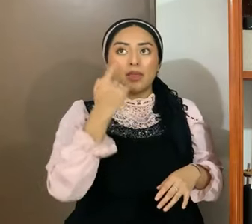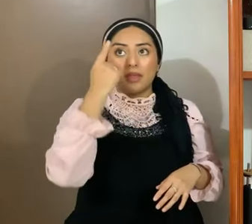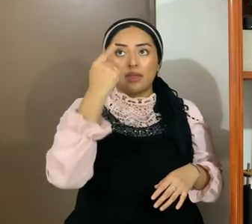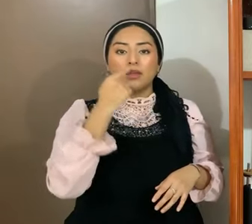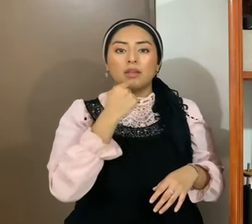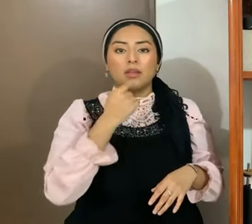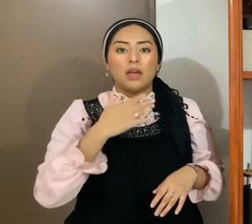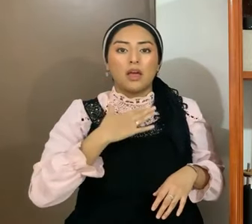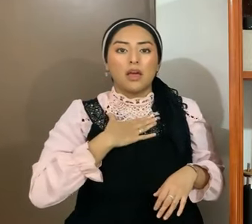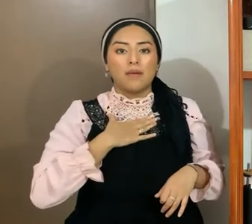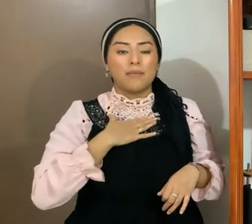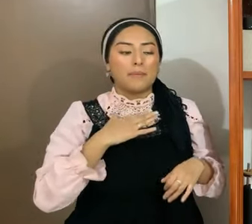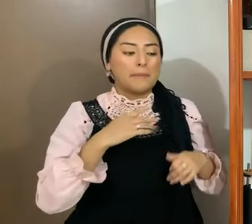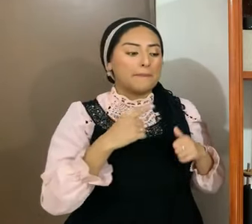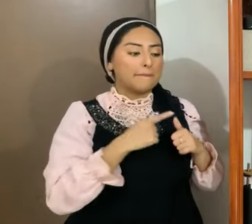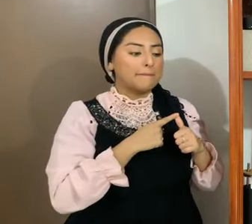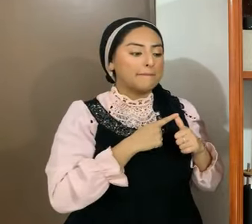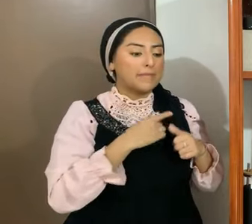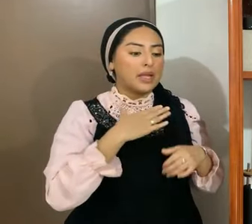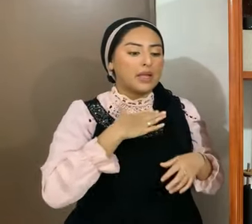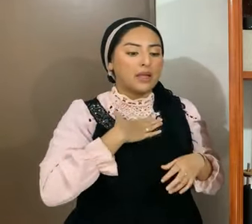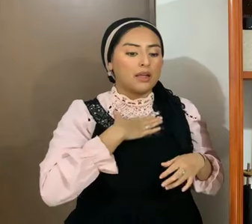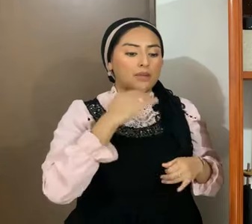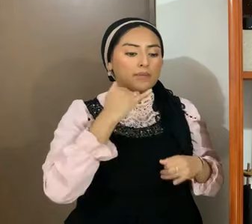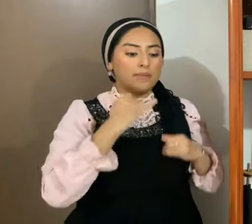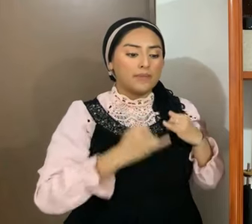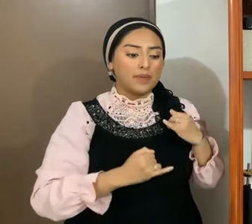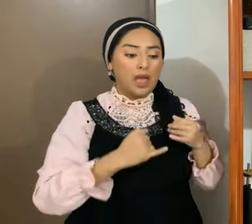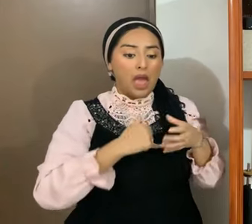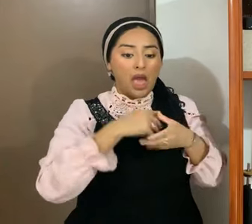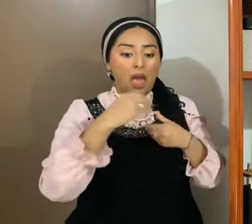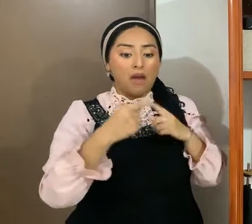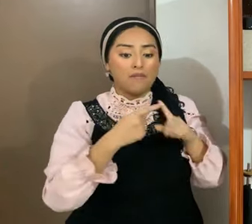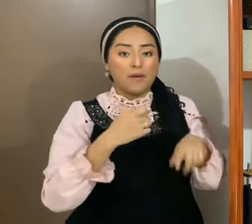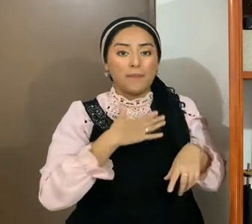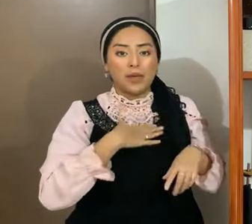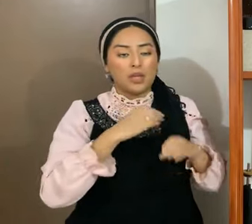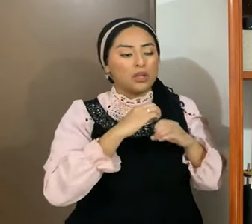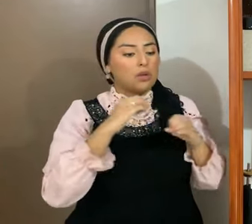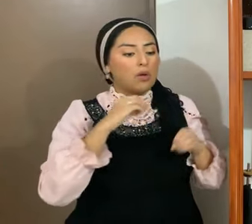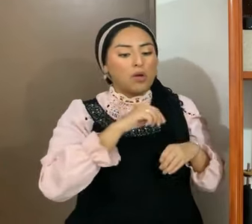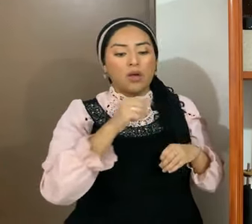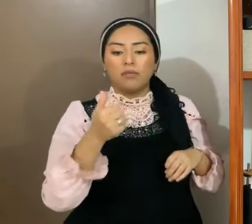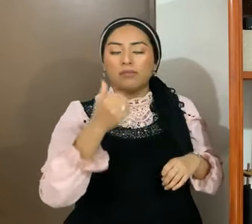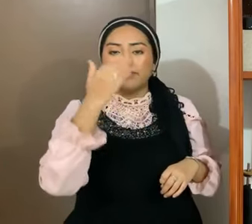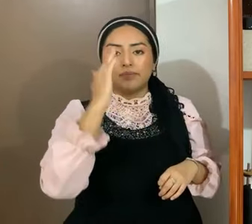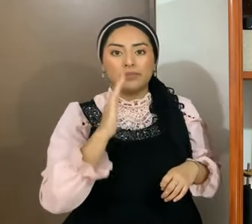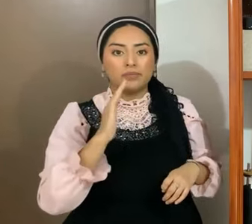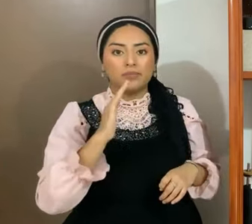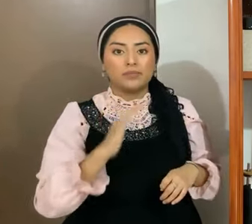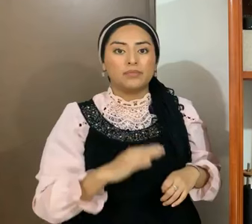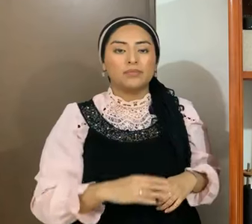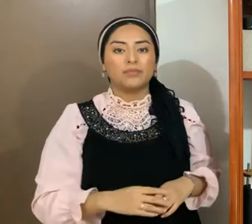yo soy el primero y yo soy el postrero, y fuera de mí no hay Elohim. Ahí está.